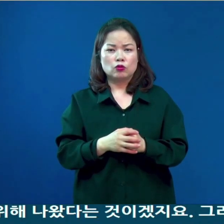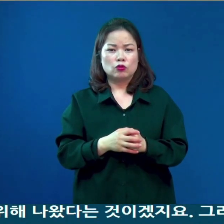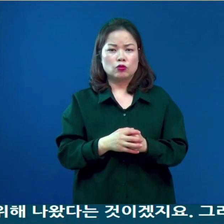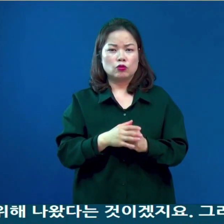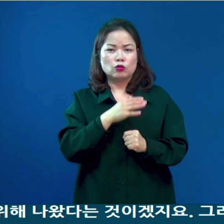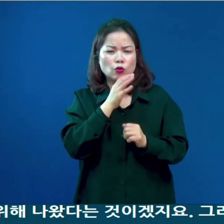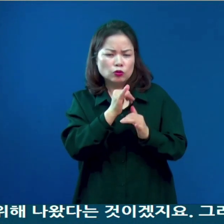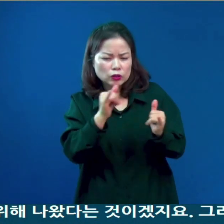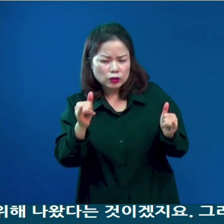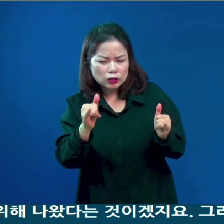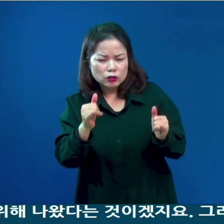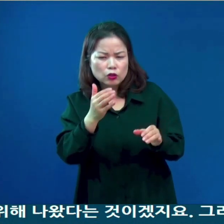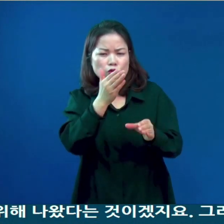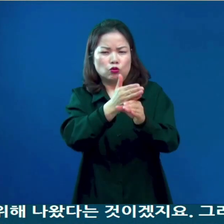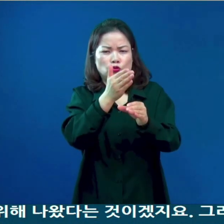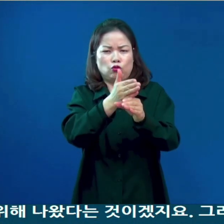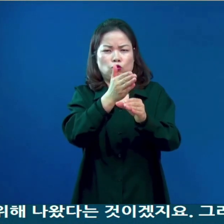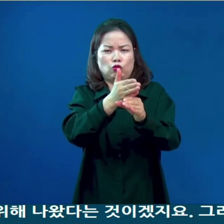중농, 중상층의